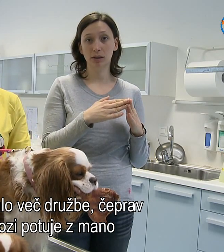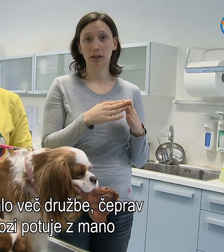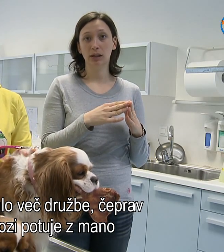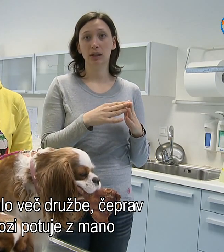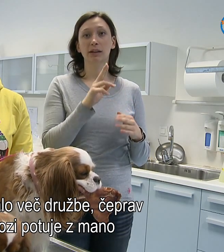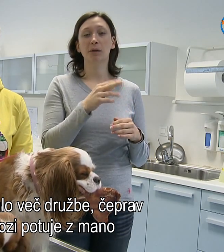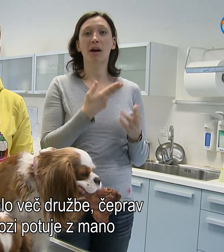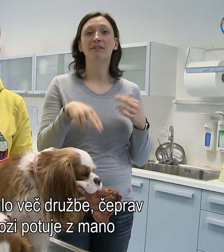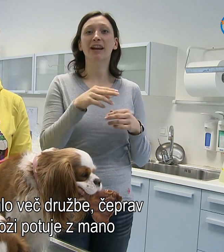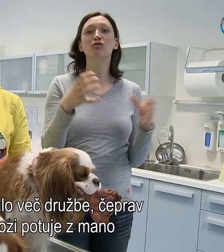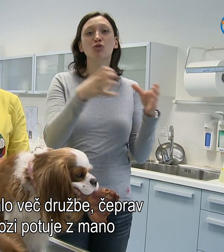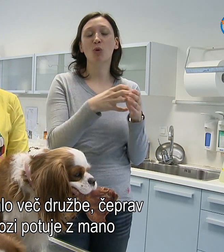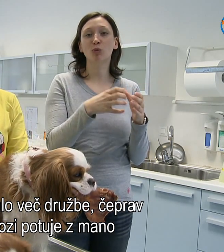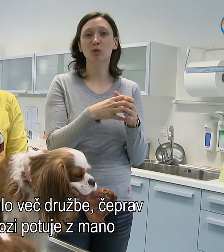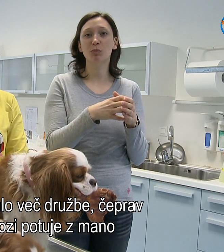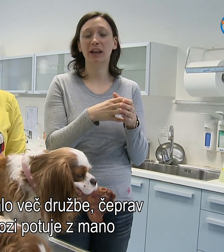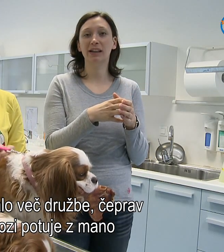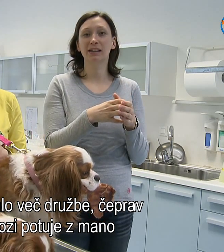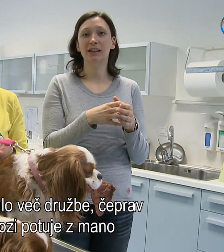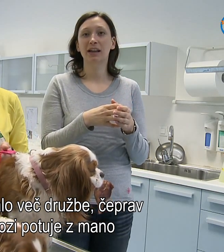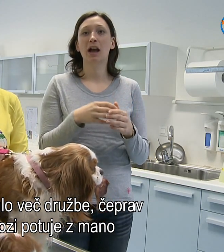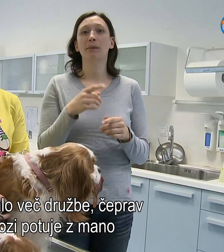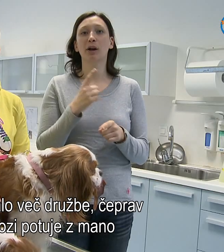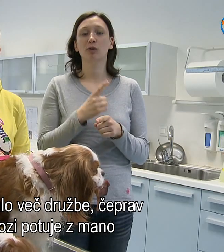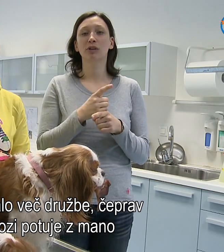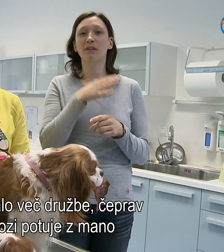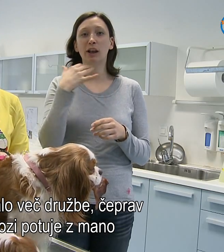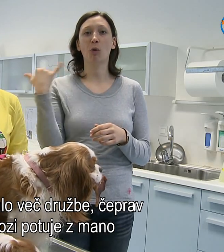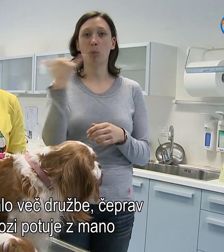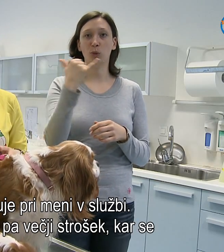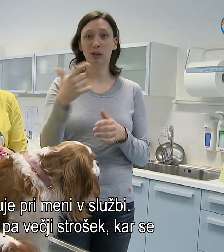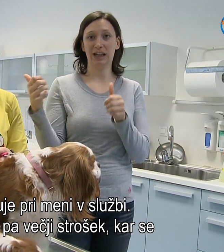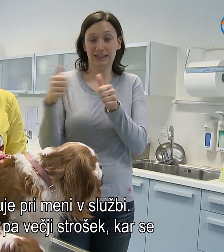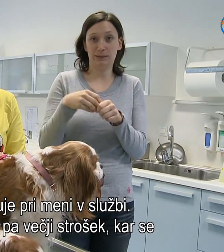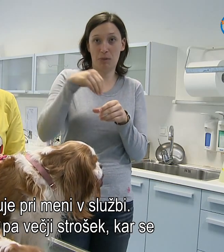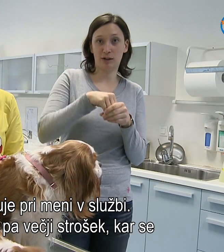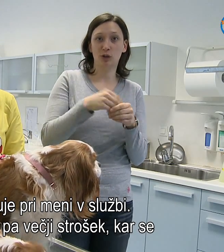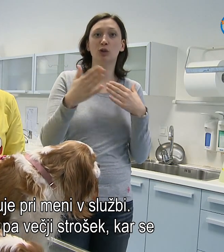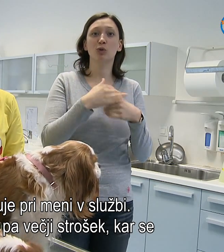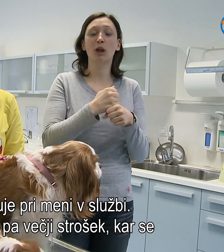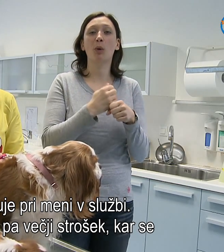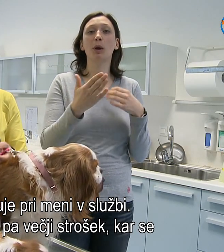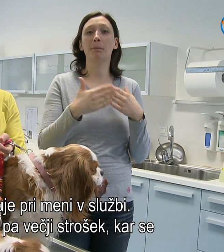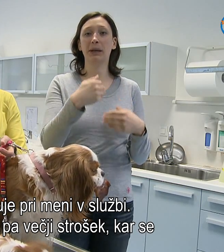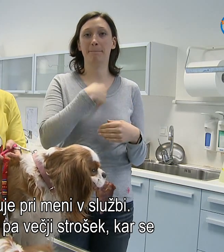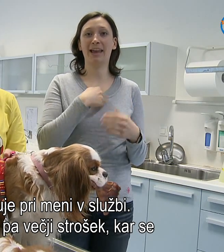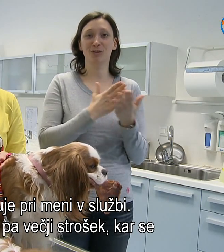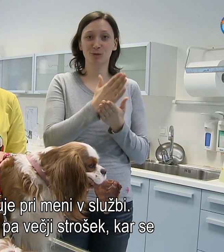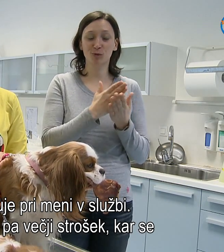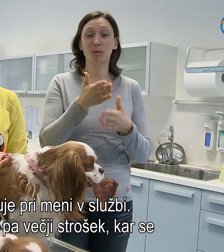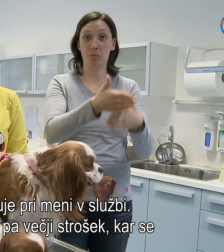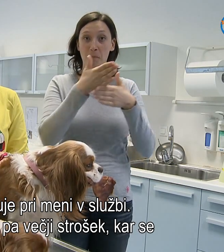da ima malce več družbe, čeprav skozi potujejo z mano, sodelujejo pri meni v službi, mi